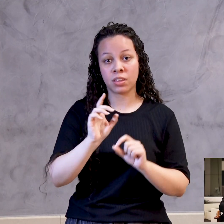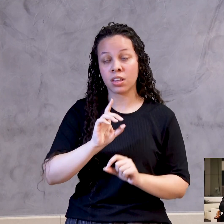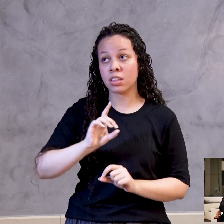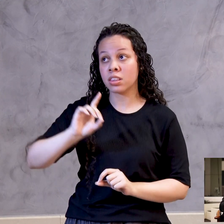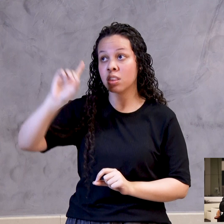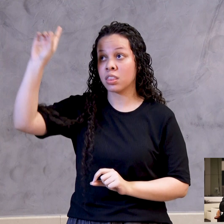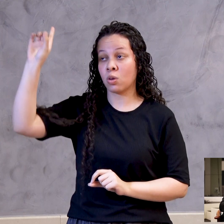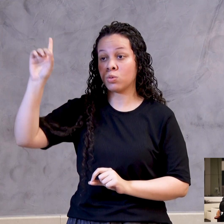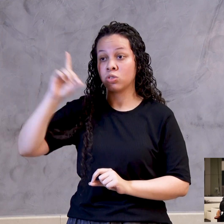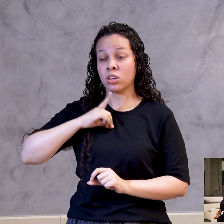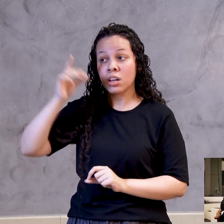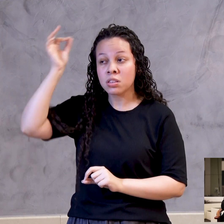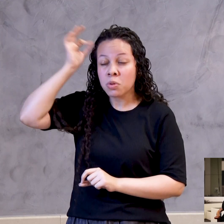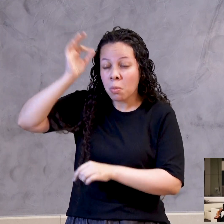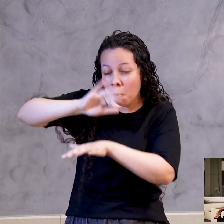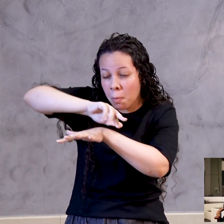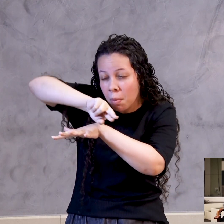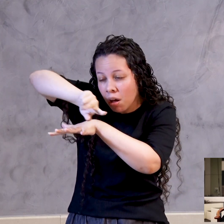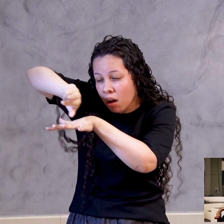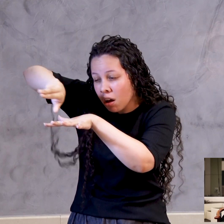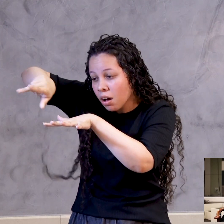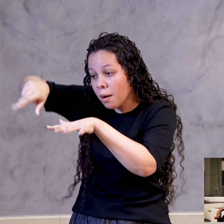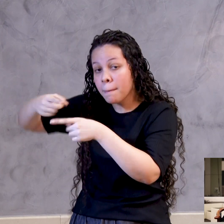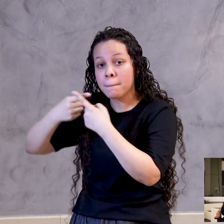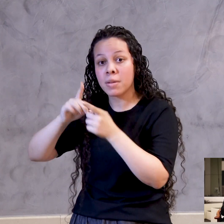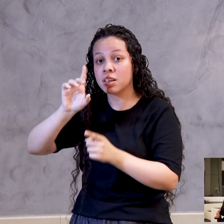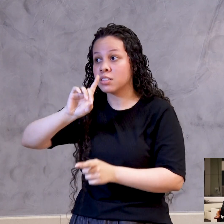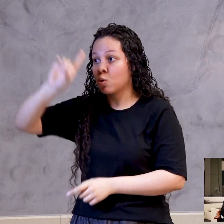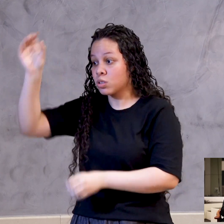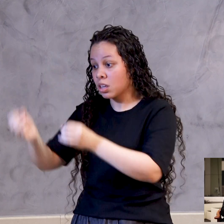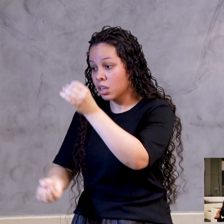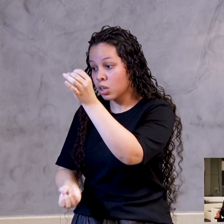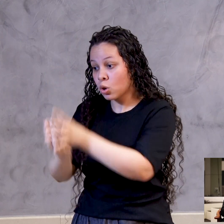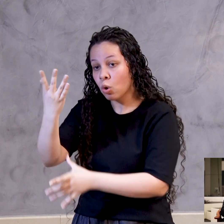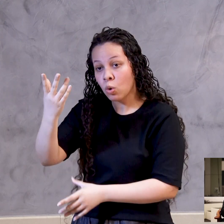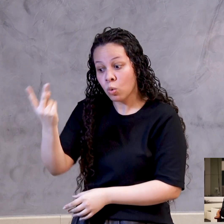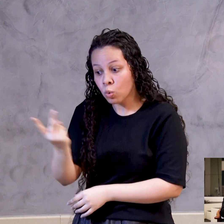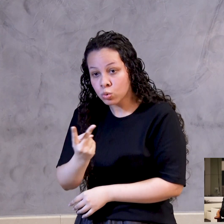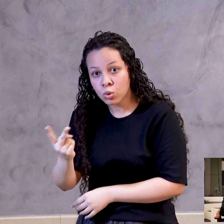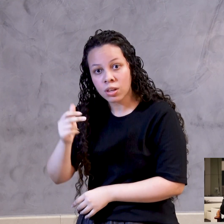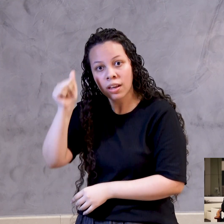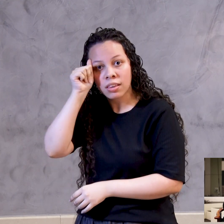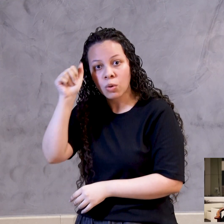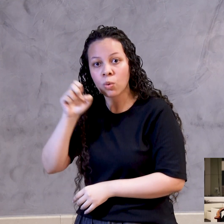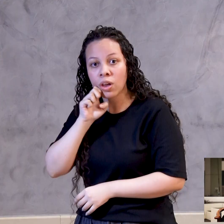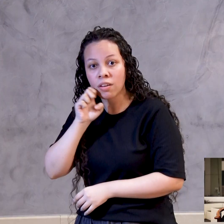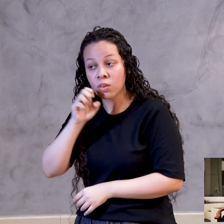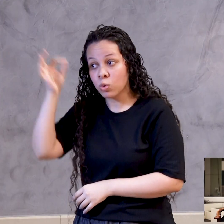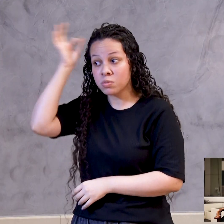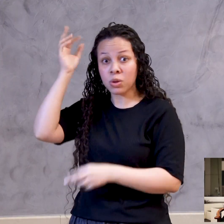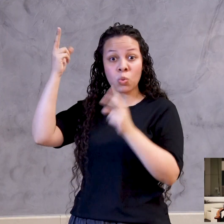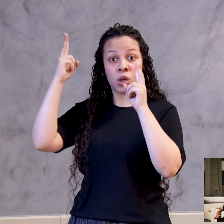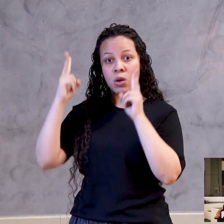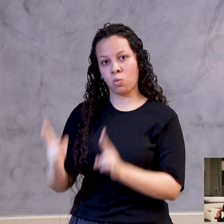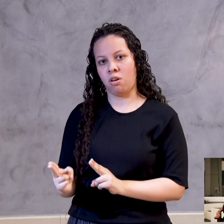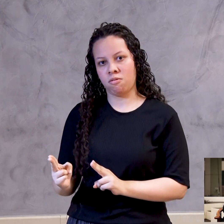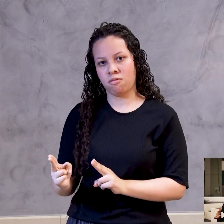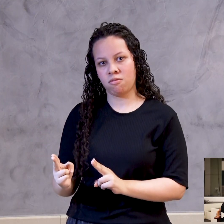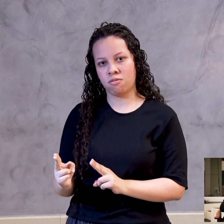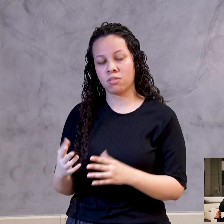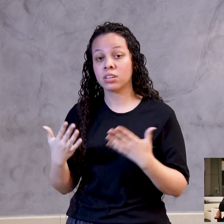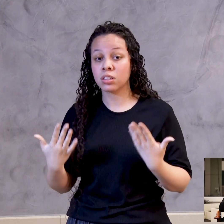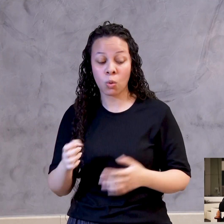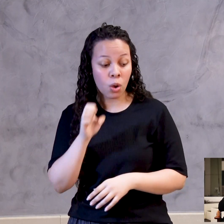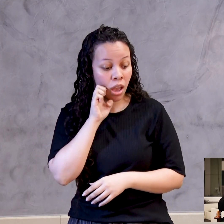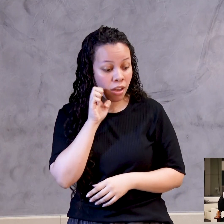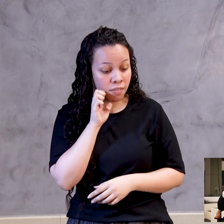de espíritos, mas criou os dois com o mesmo espírito. Então, ela precisava ser ele.